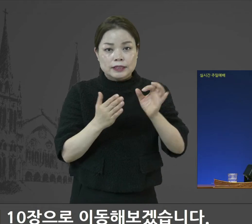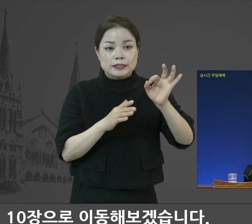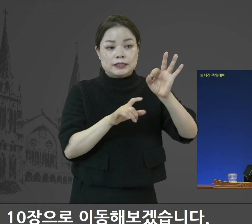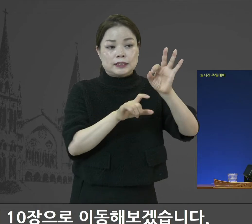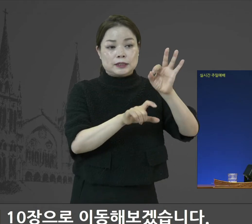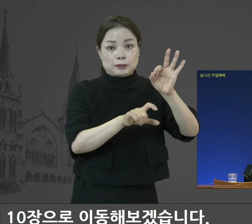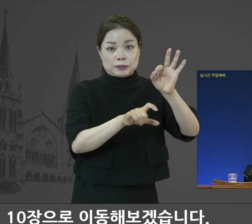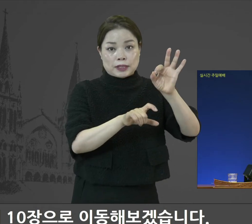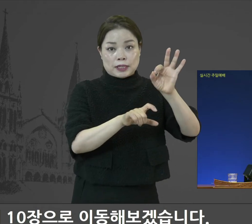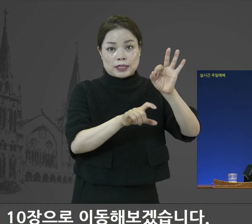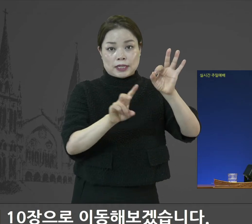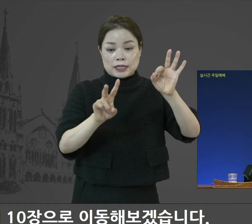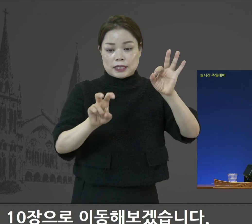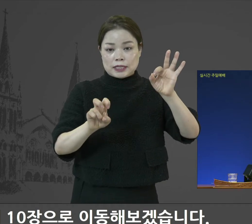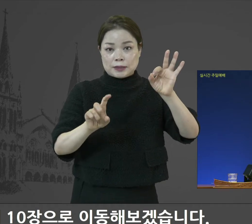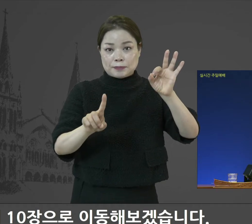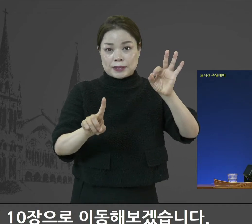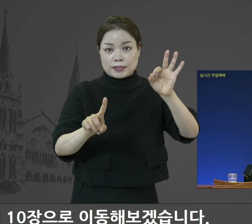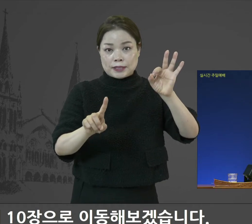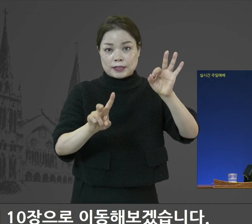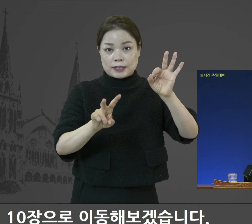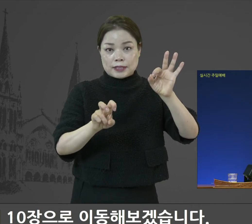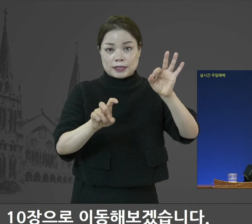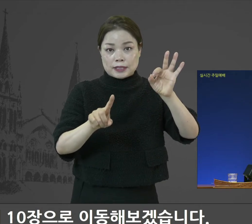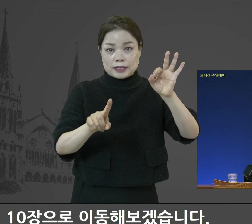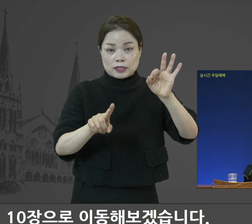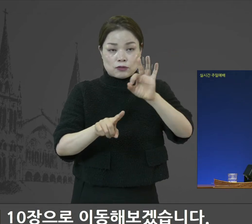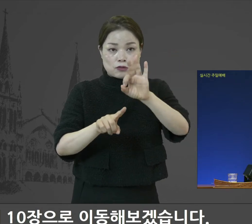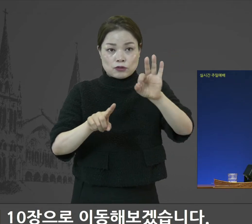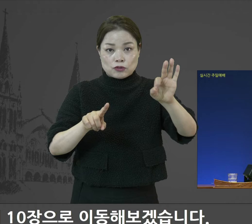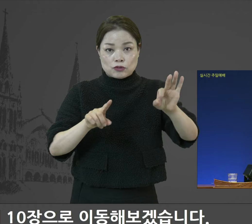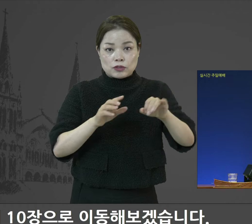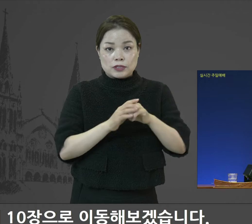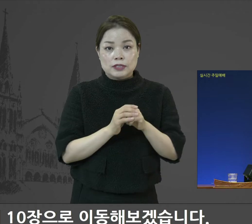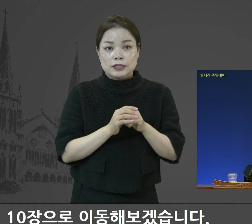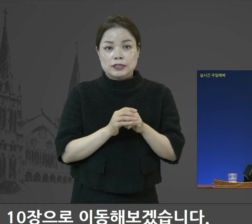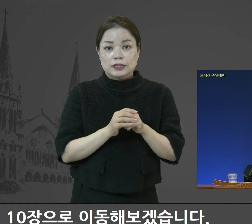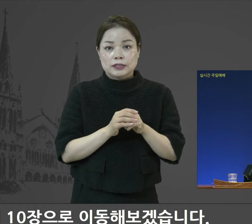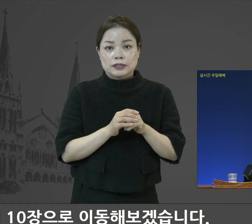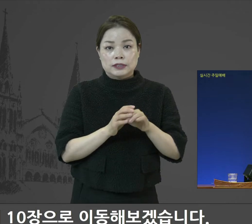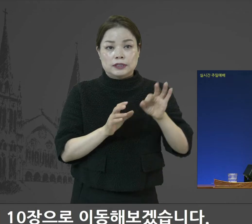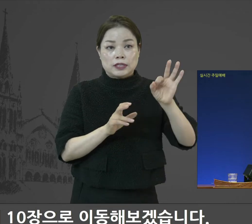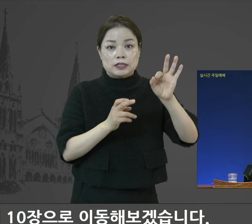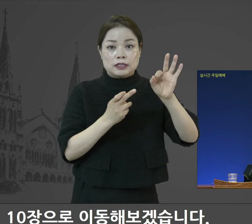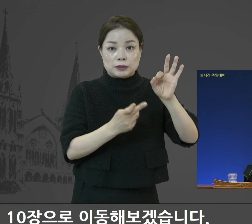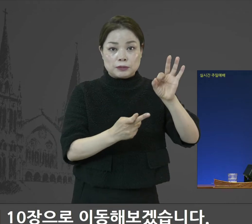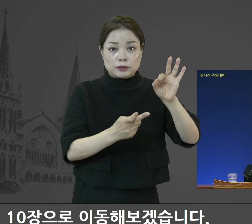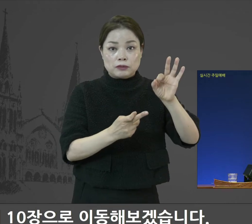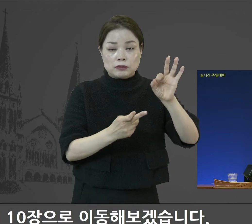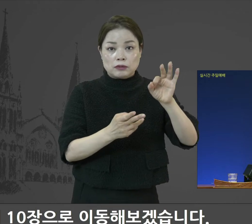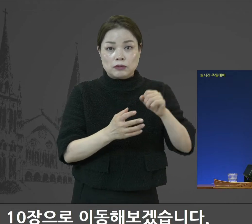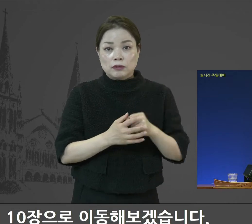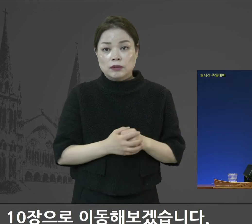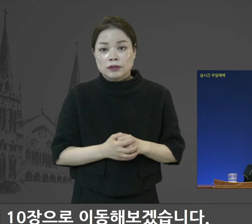중에서 21절을 볼 겁니다. 그러나 우리는 같이 이동해서 12절로 가셔도 좋습니다.